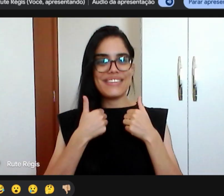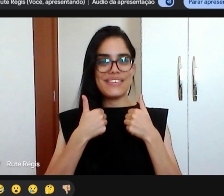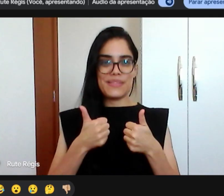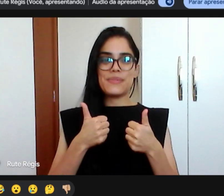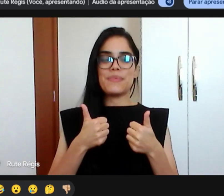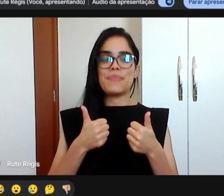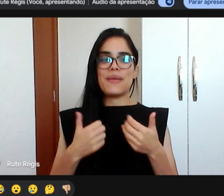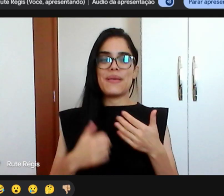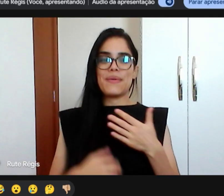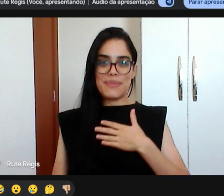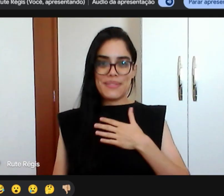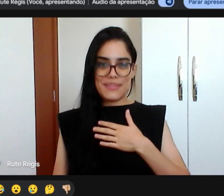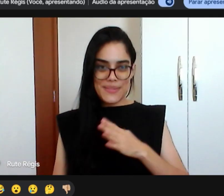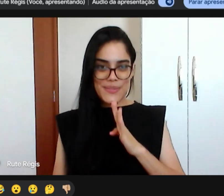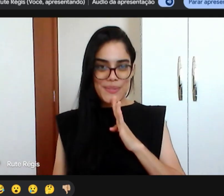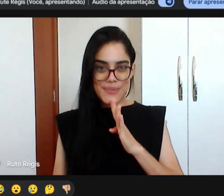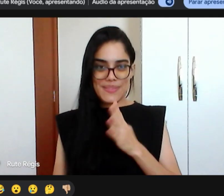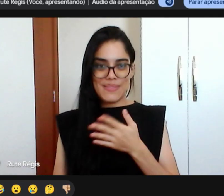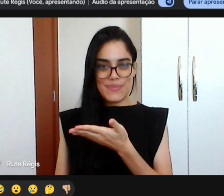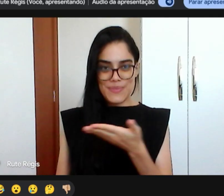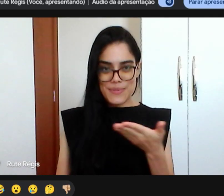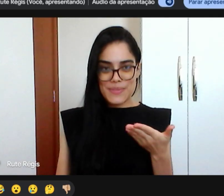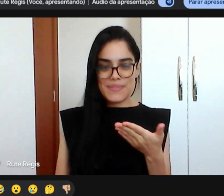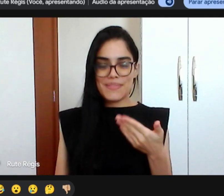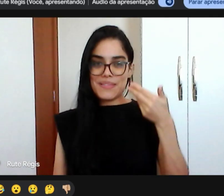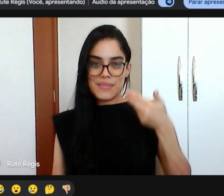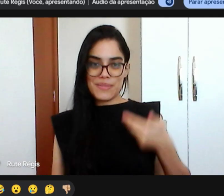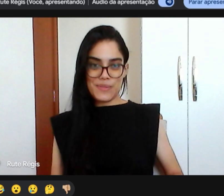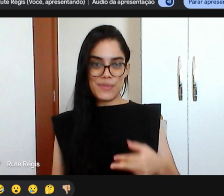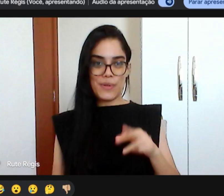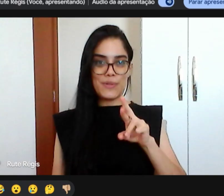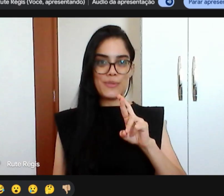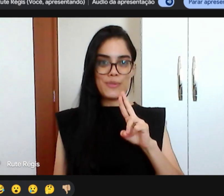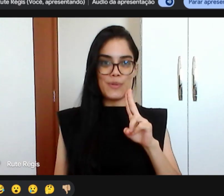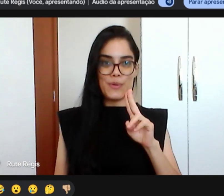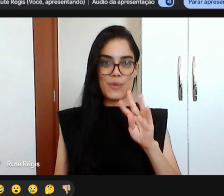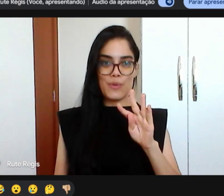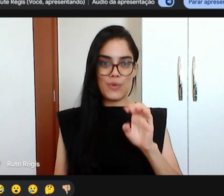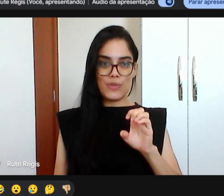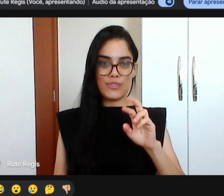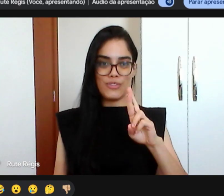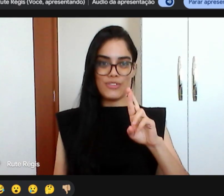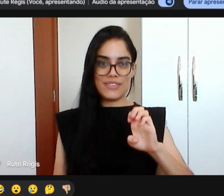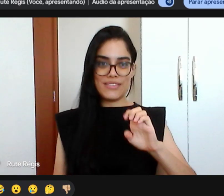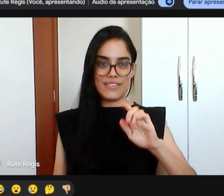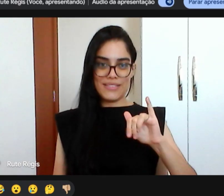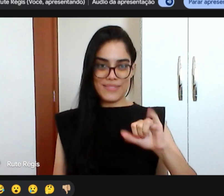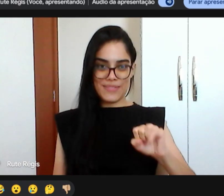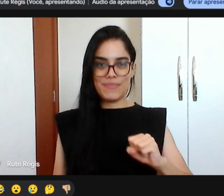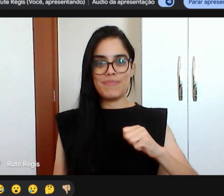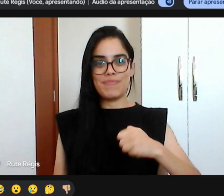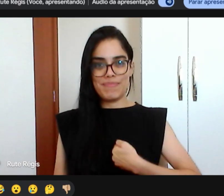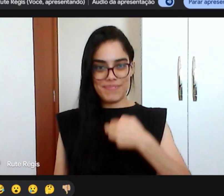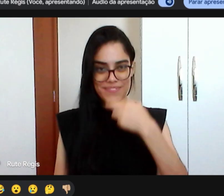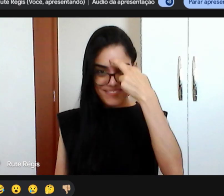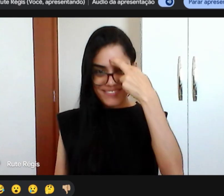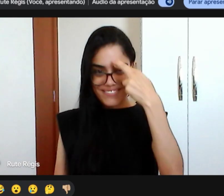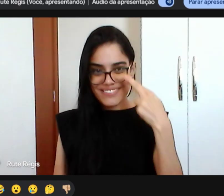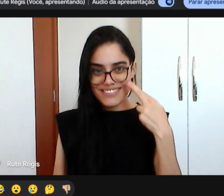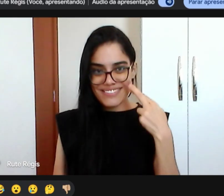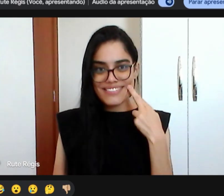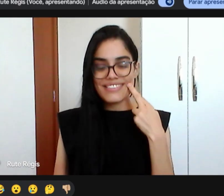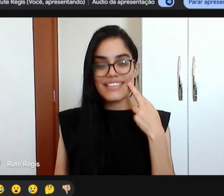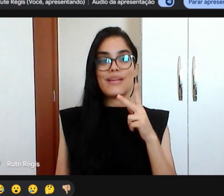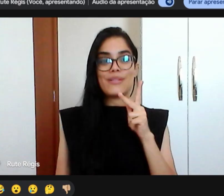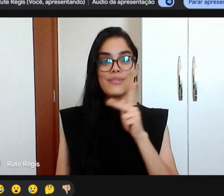Olá, tudo bem com vocês? Prazer em conhecer vocês. Eu sou Ruth Regis. Esse é o meu